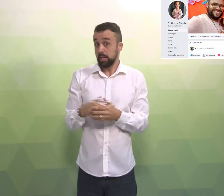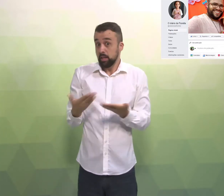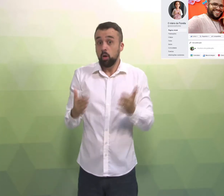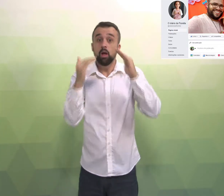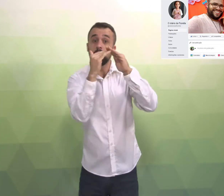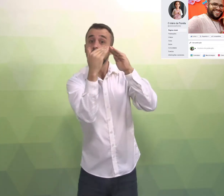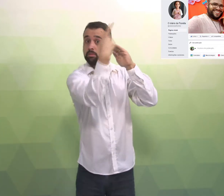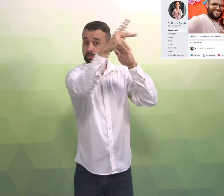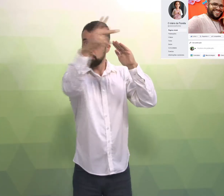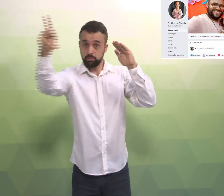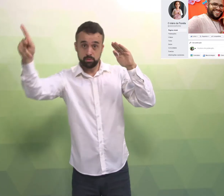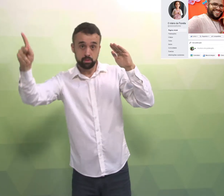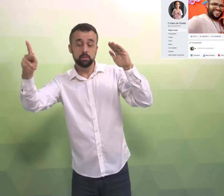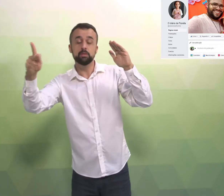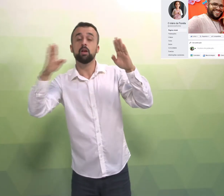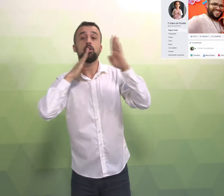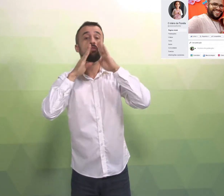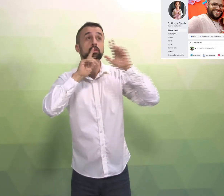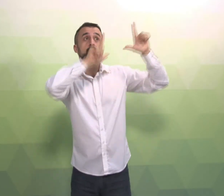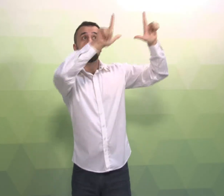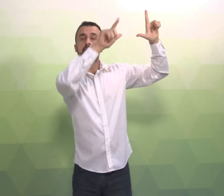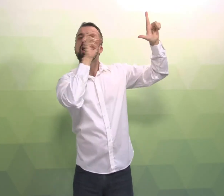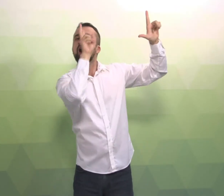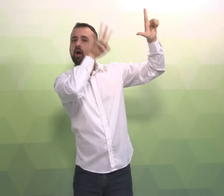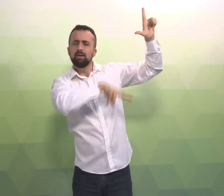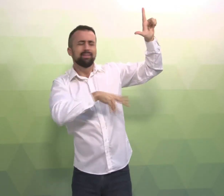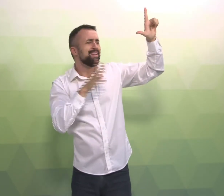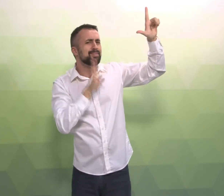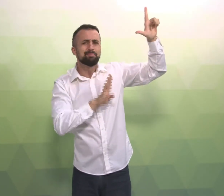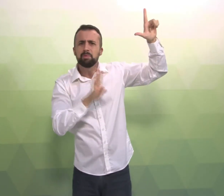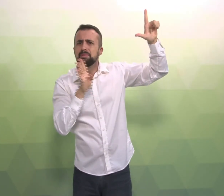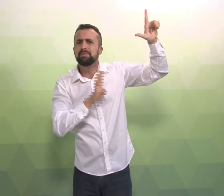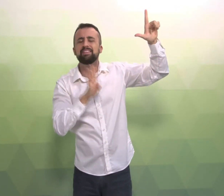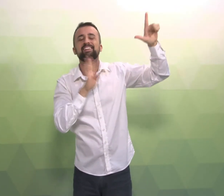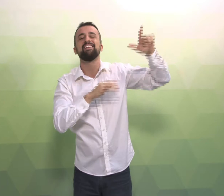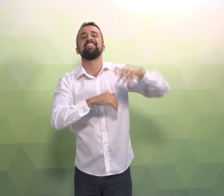Em casa, deem uma olhada nessa página, é muito legal.